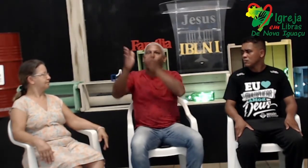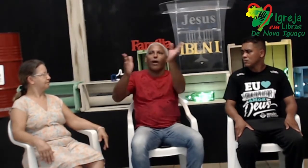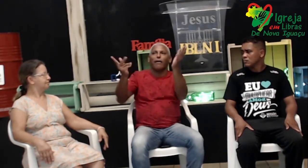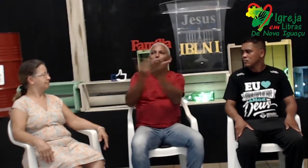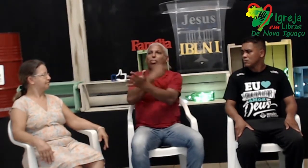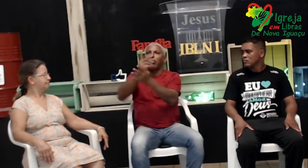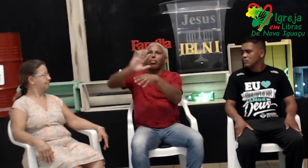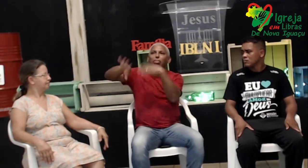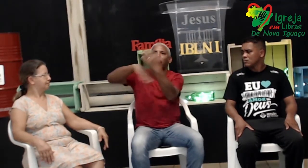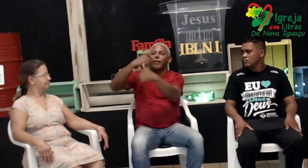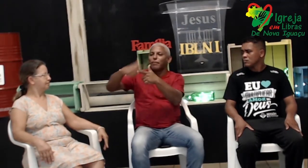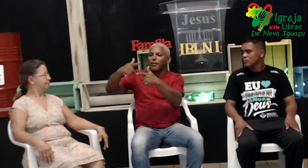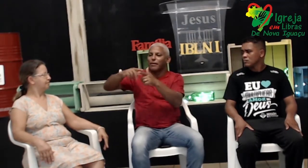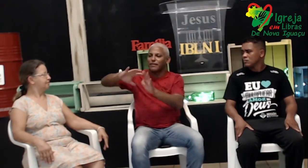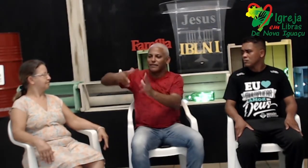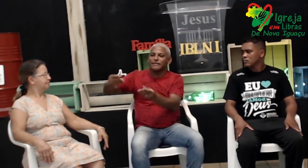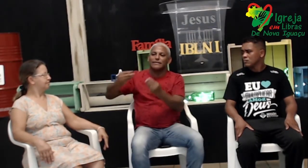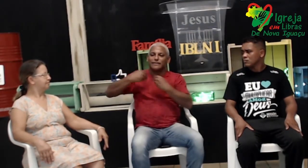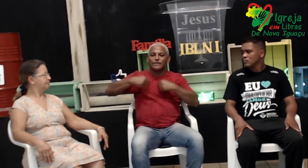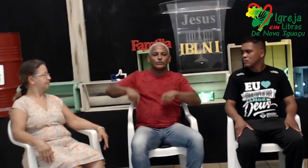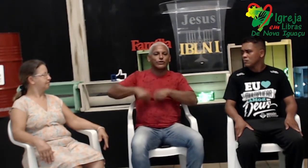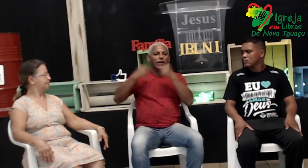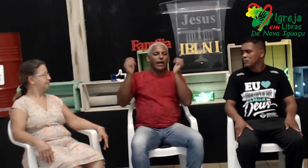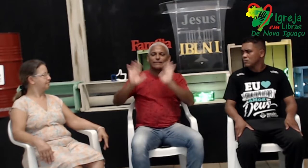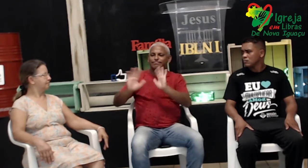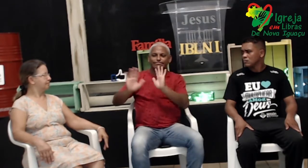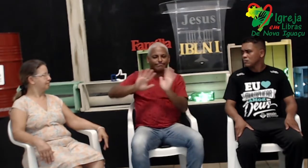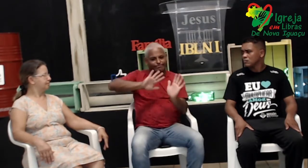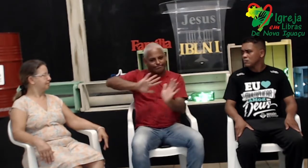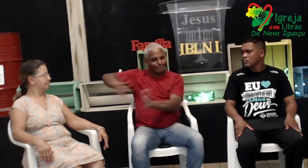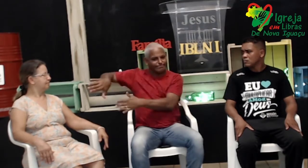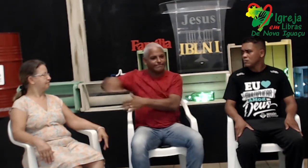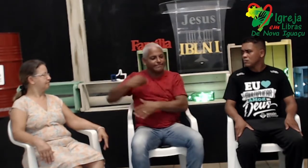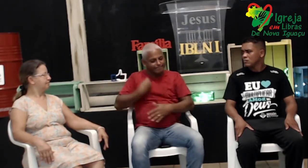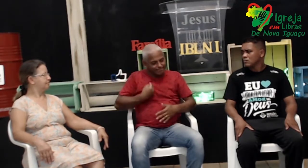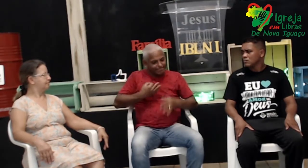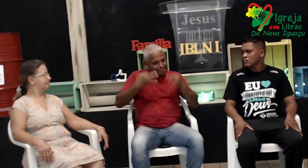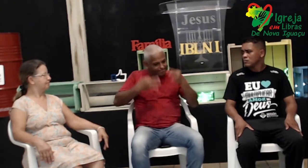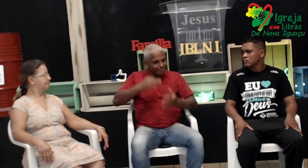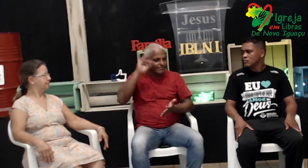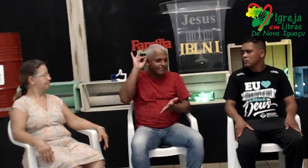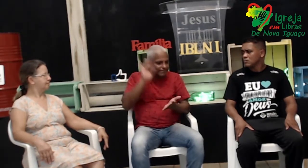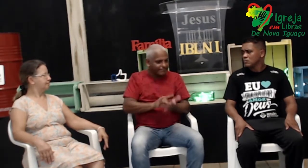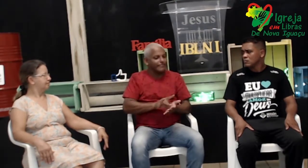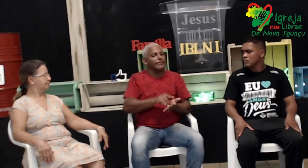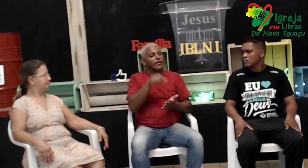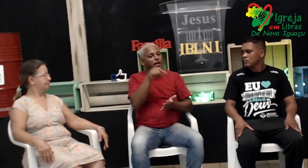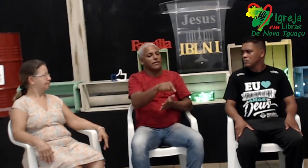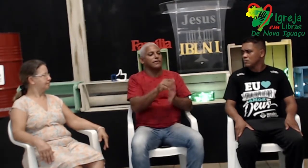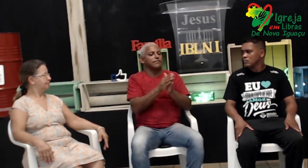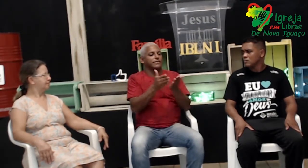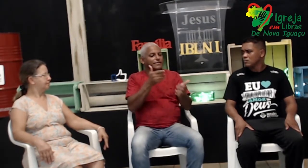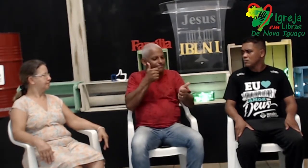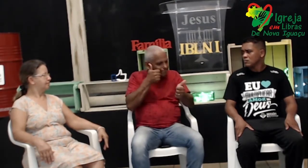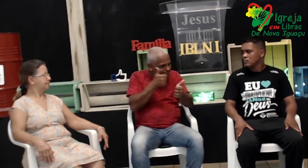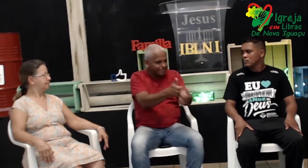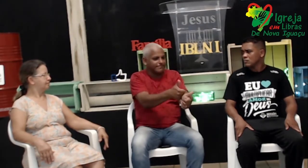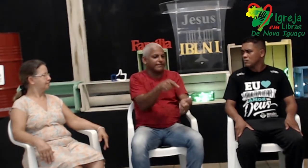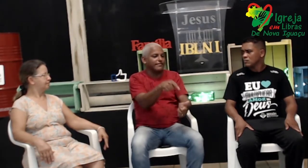fazer. E não vamos mais nos envolver com as coisas deste mundo, porque ela vai nos dar uma vida